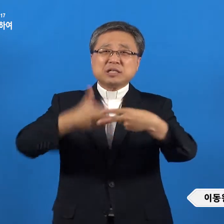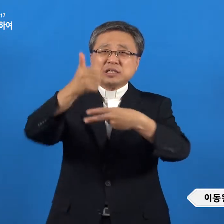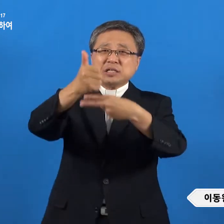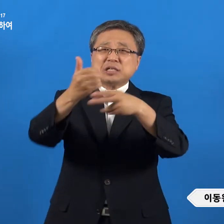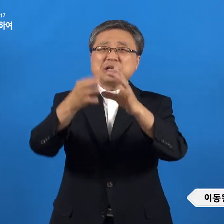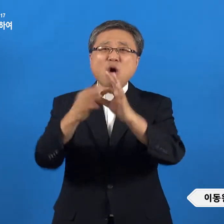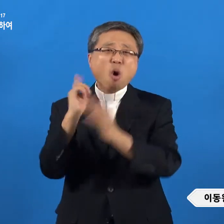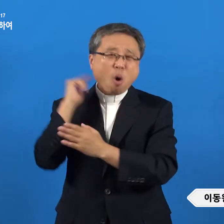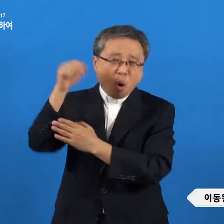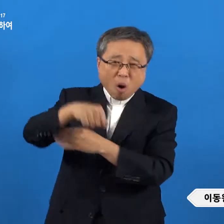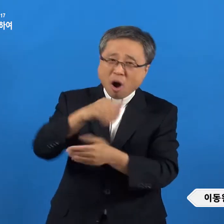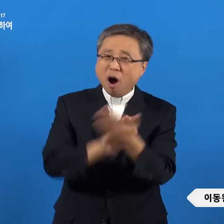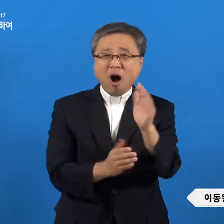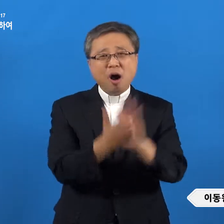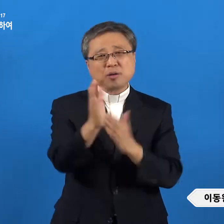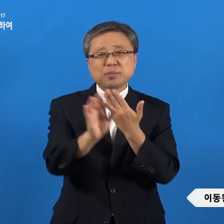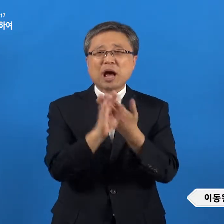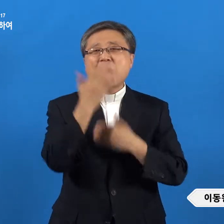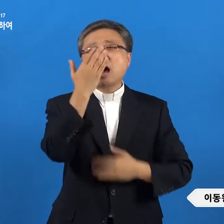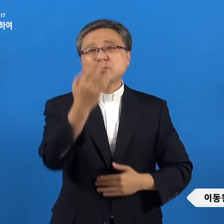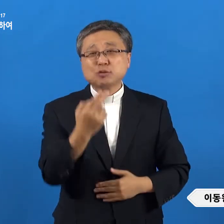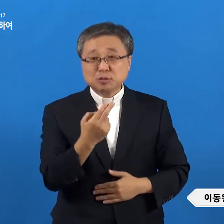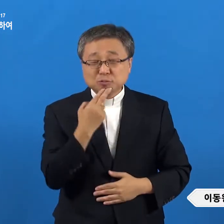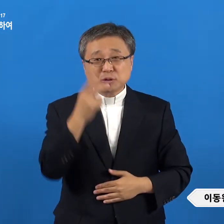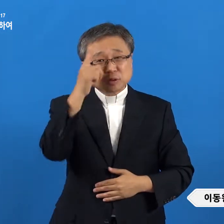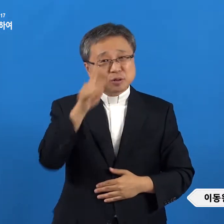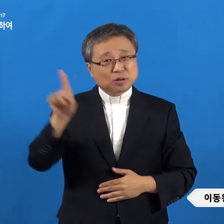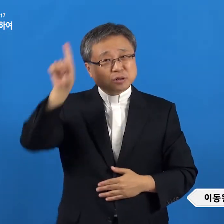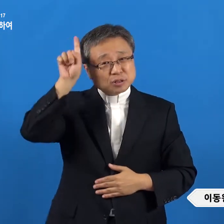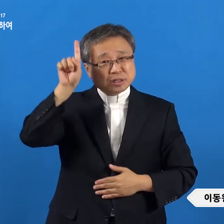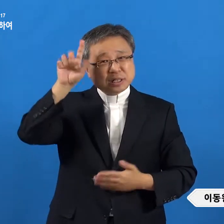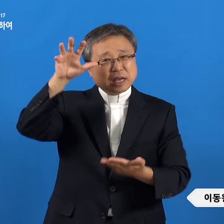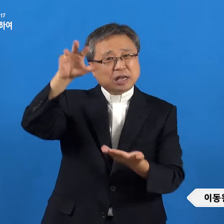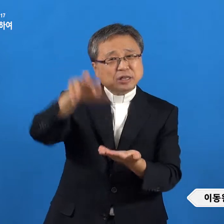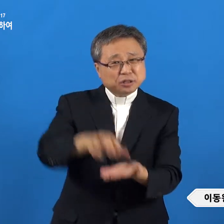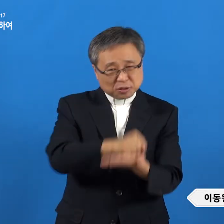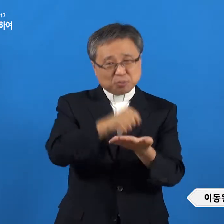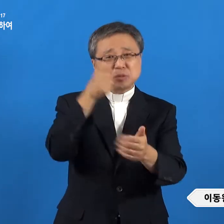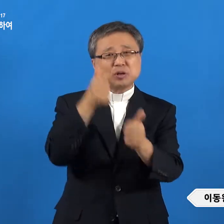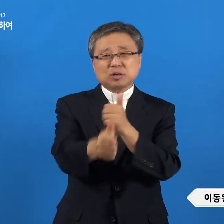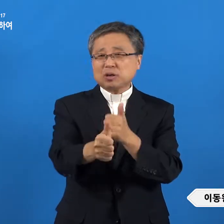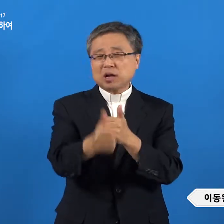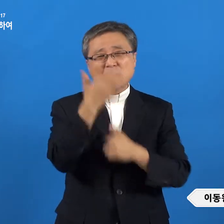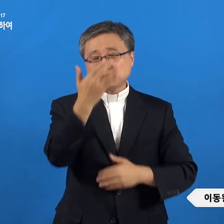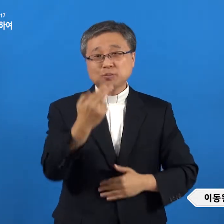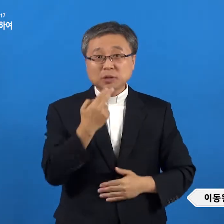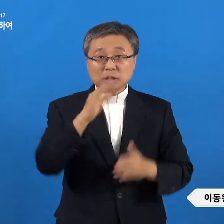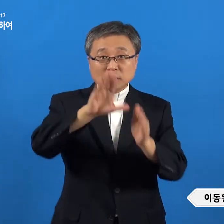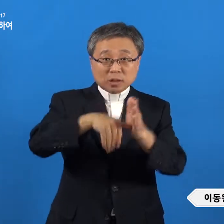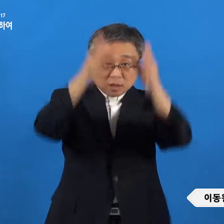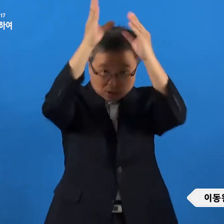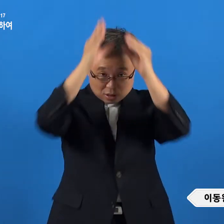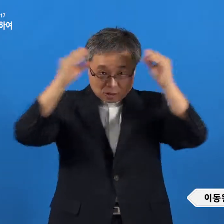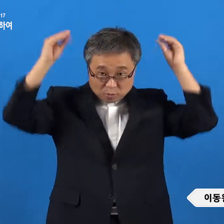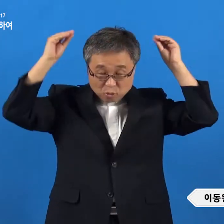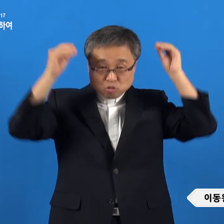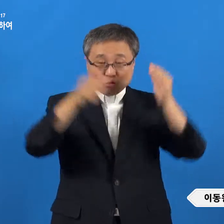없으면 불가능할 것입니다. 러시아 정복은 불가능할 것입니다. 이때 나폴레온은 유명한 말을 내놓습니다.